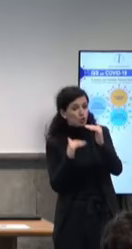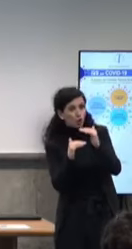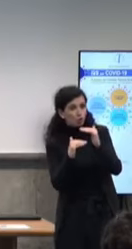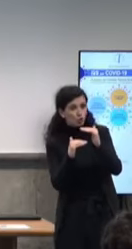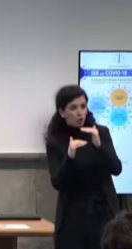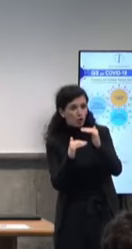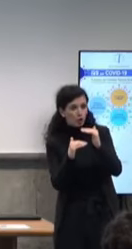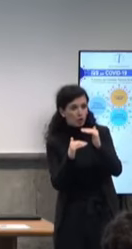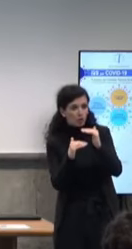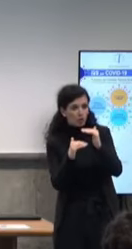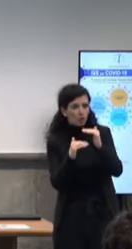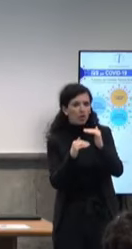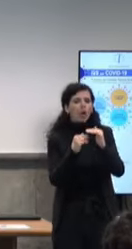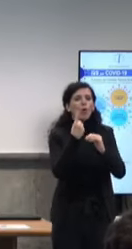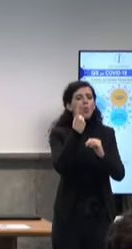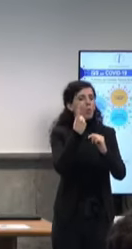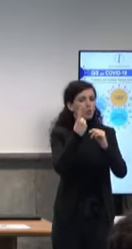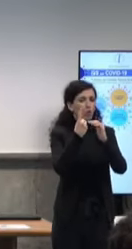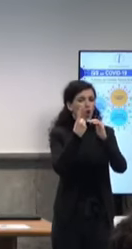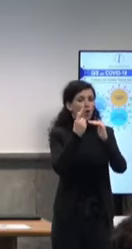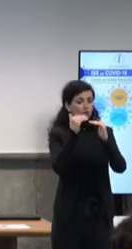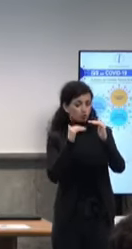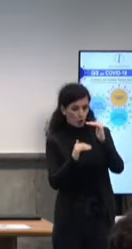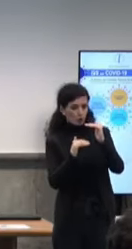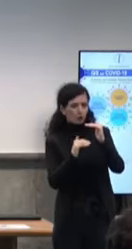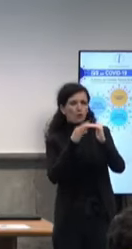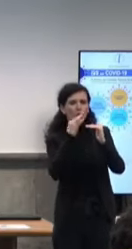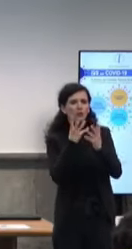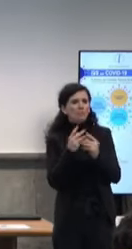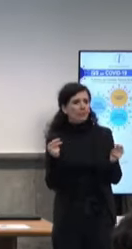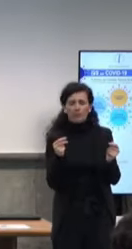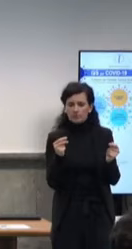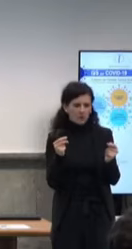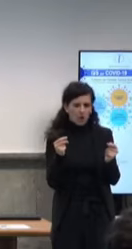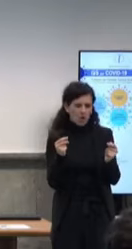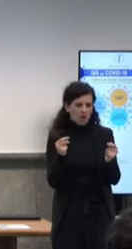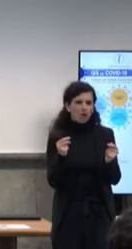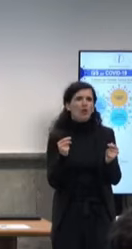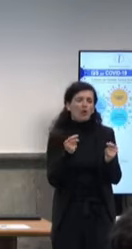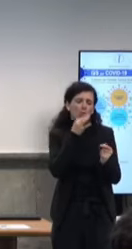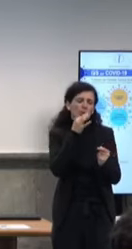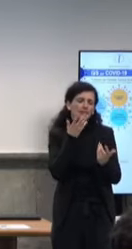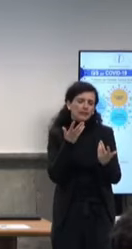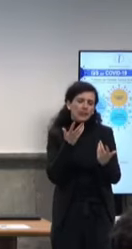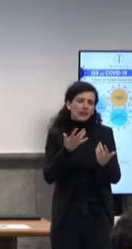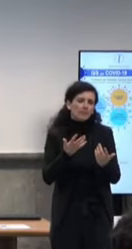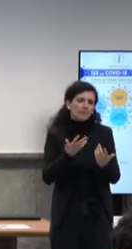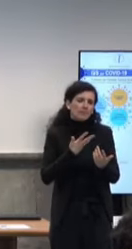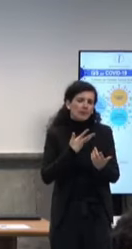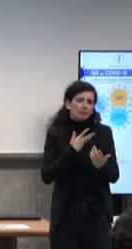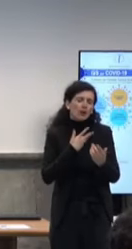che non scompare vuol dire che a un certo punto avremo una linea continua e ma questa linea continua a noi non